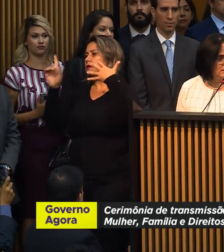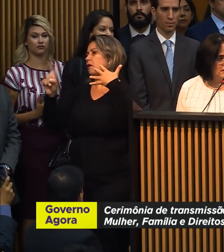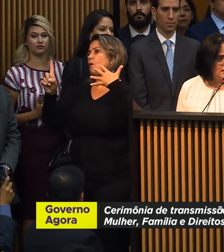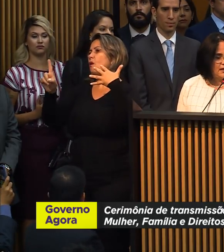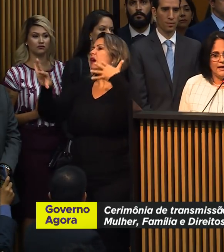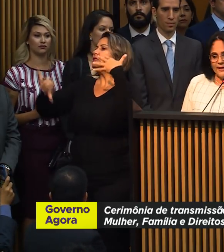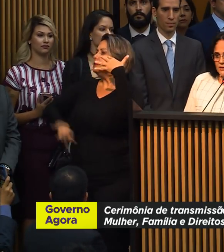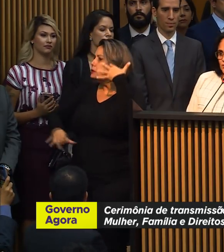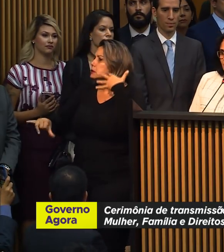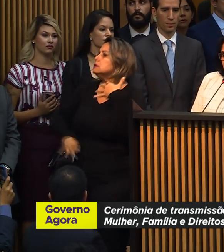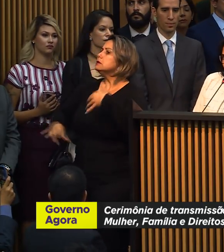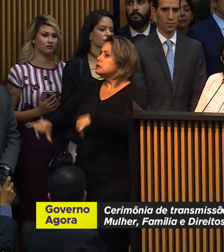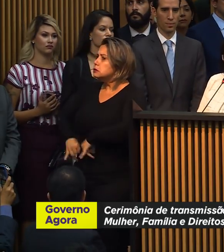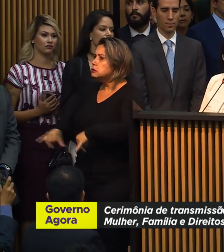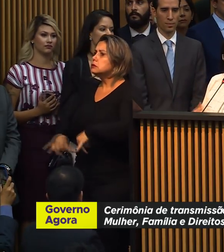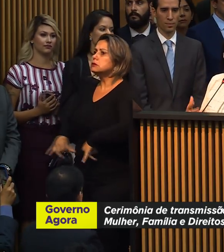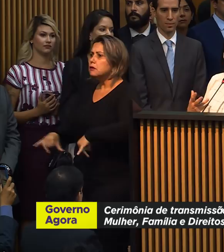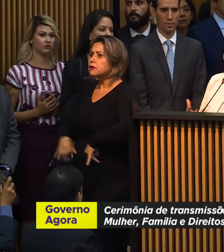sofrimento.